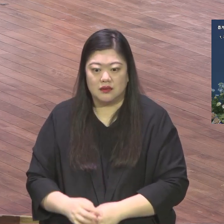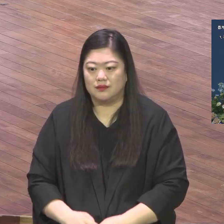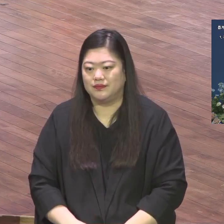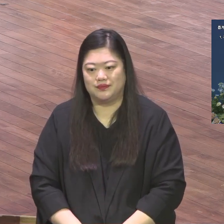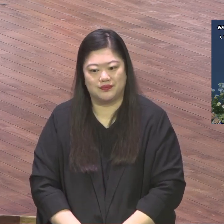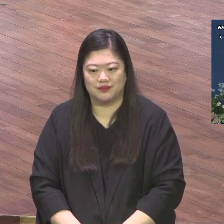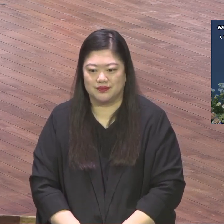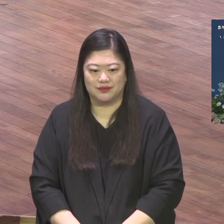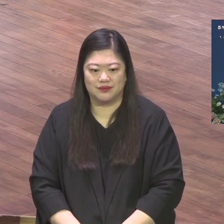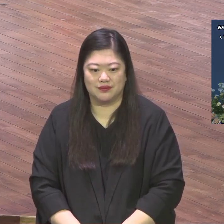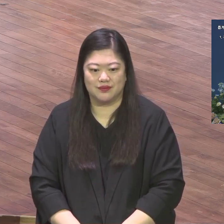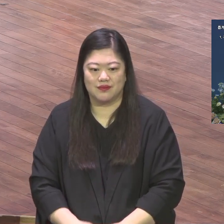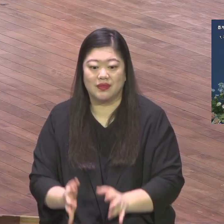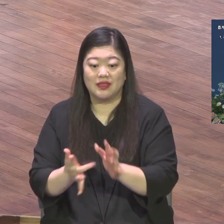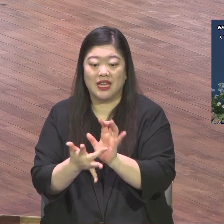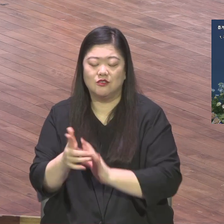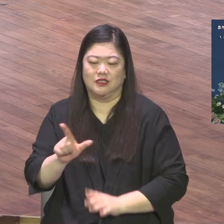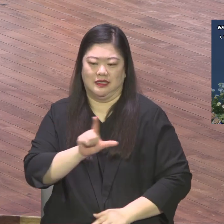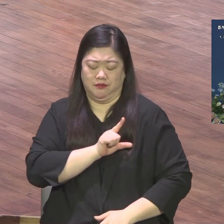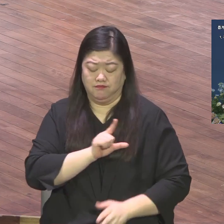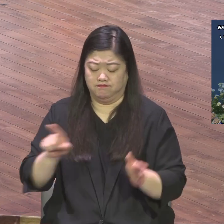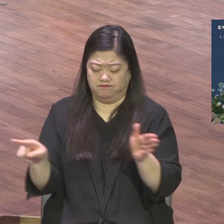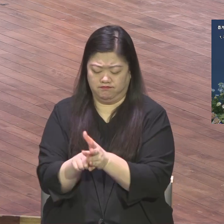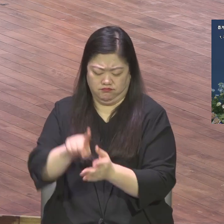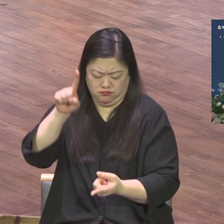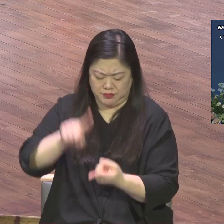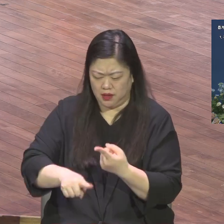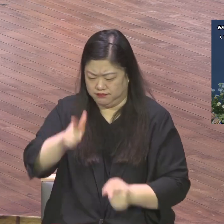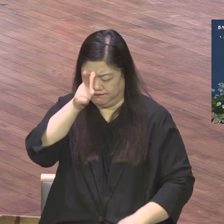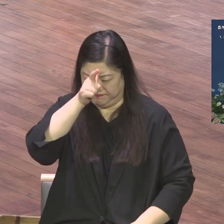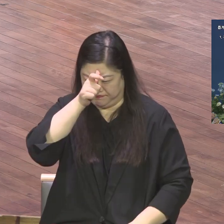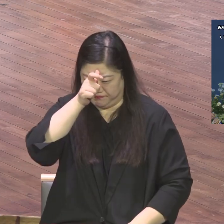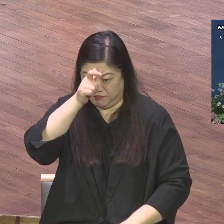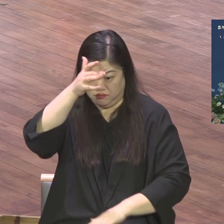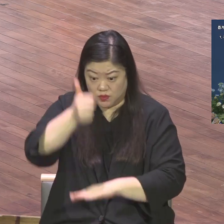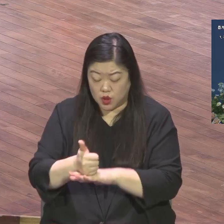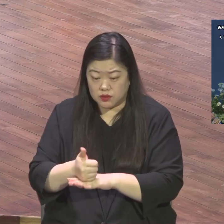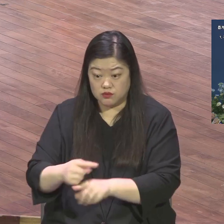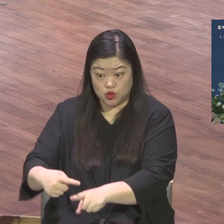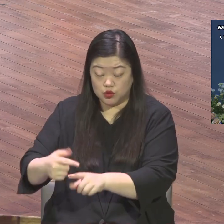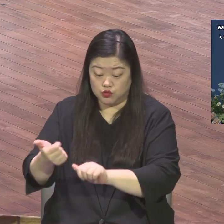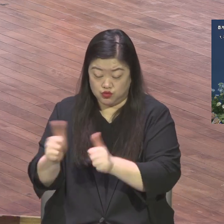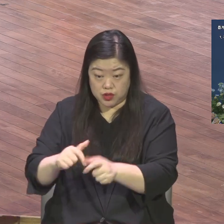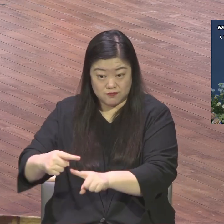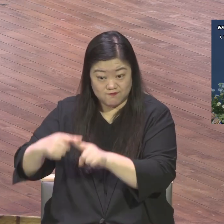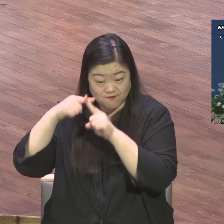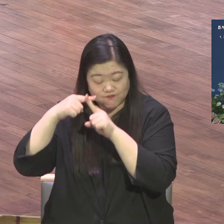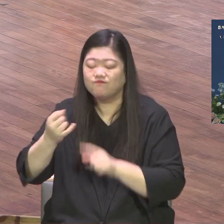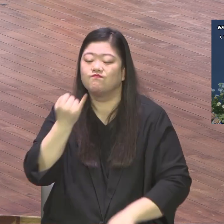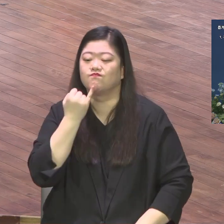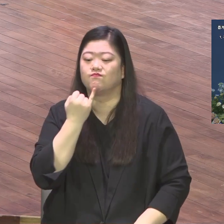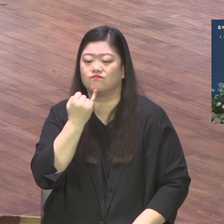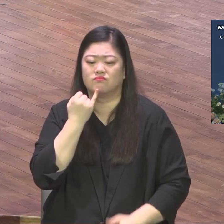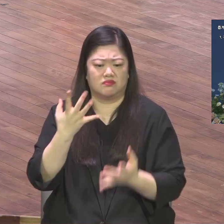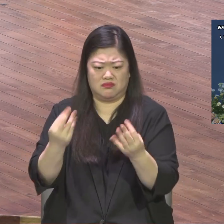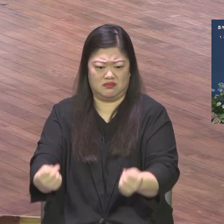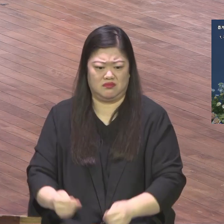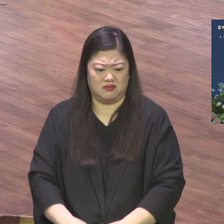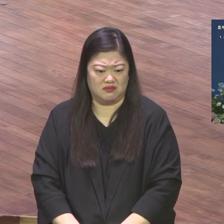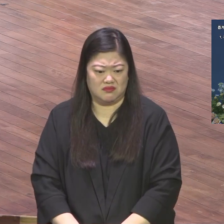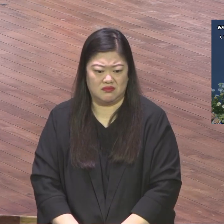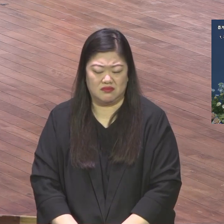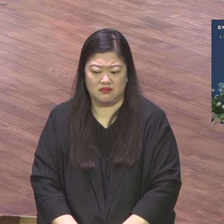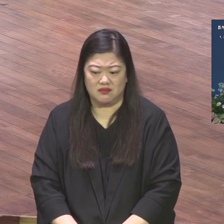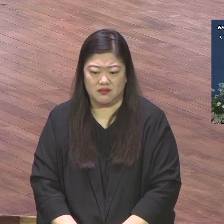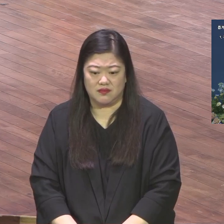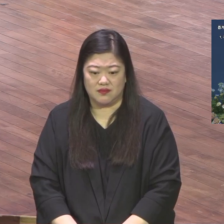이름을 부인하지 않고 핍박당하고 심지어 순교당했어요. 순교. 우리 기독교, 우리나라 기독교 역사, 피의